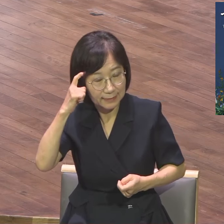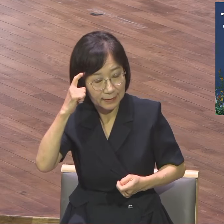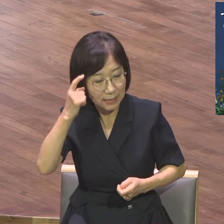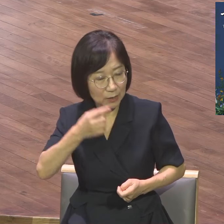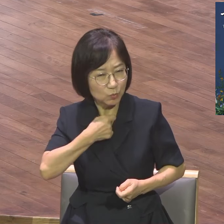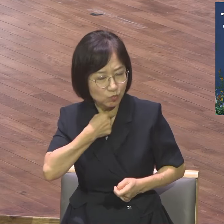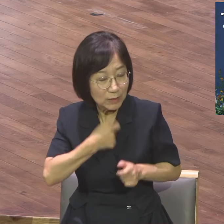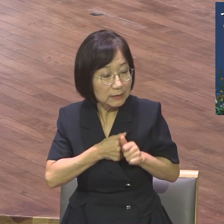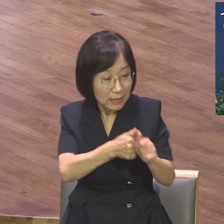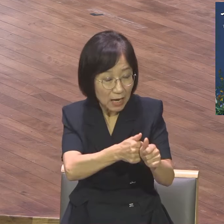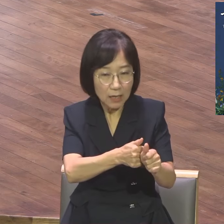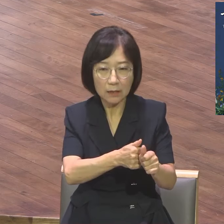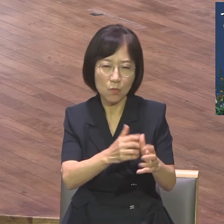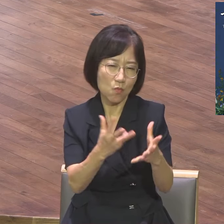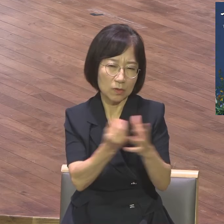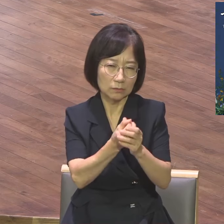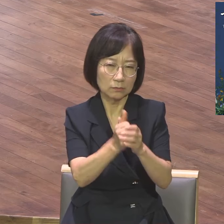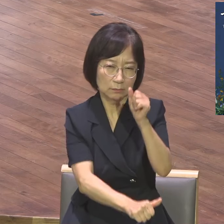철저하게 실패합니다.